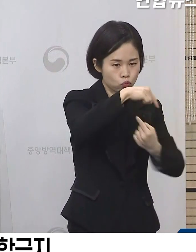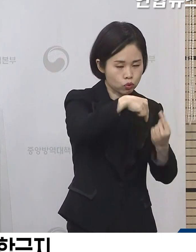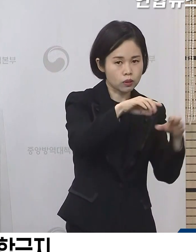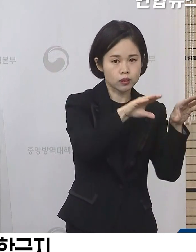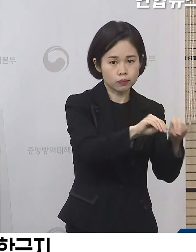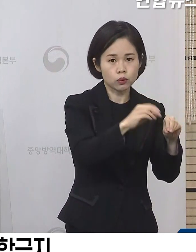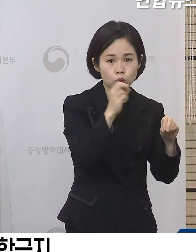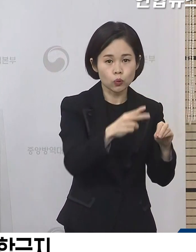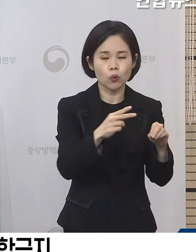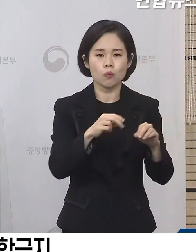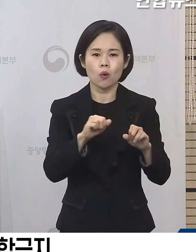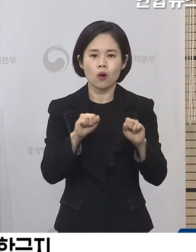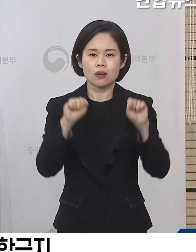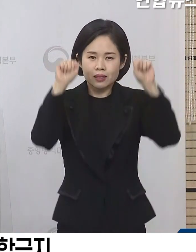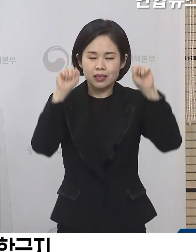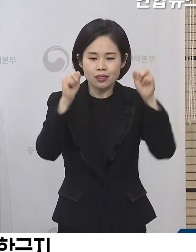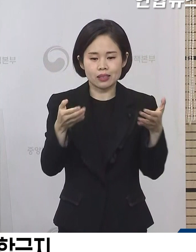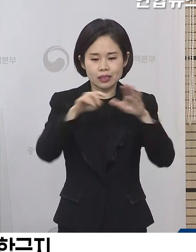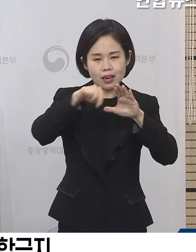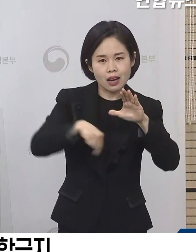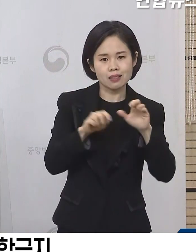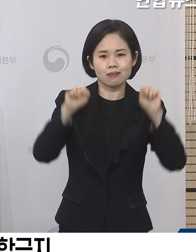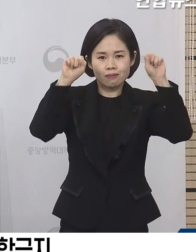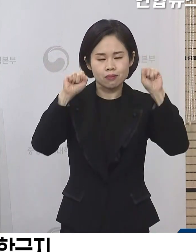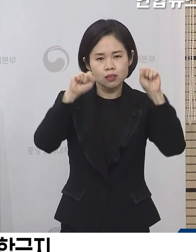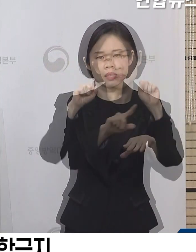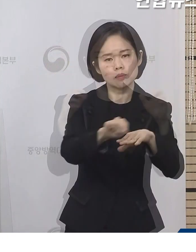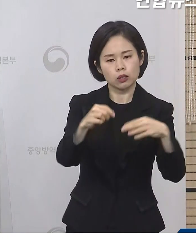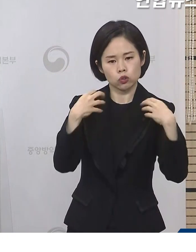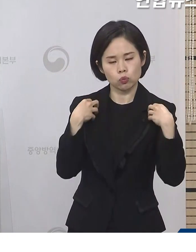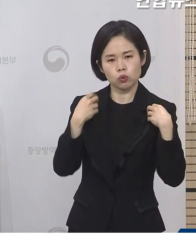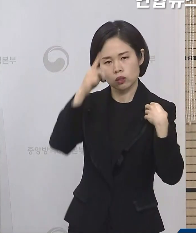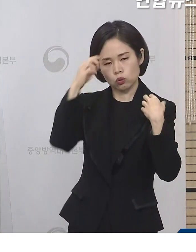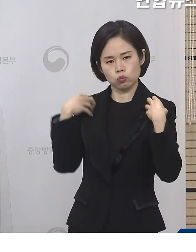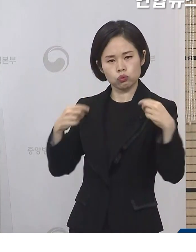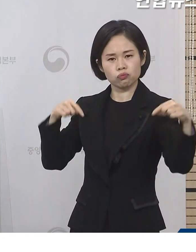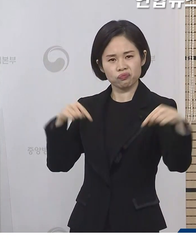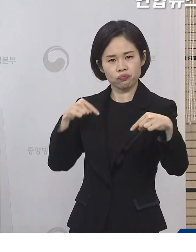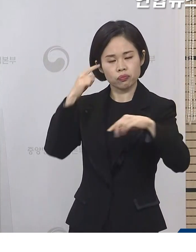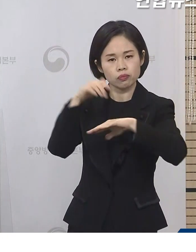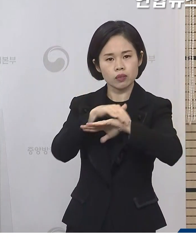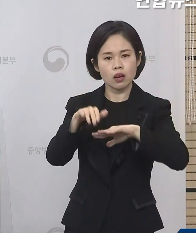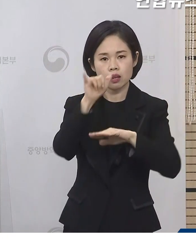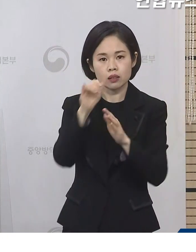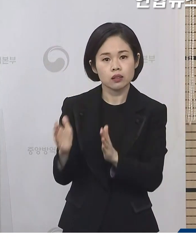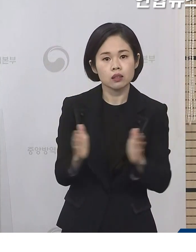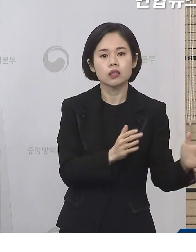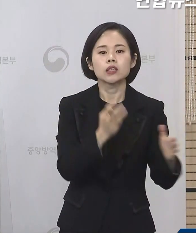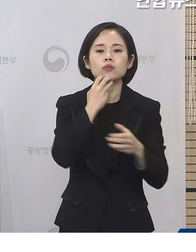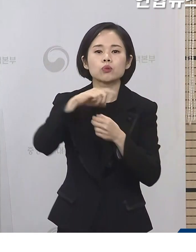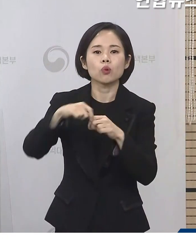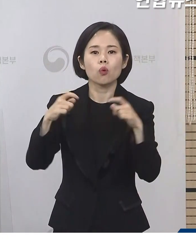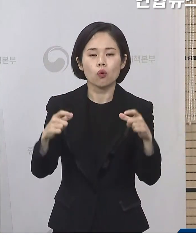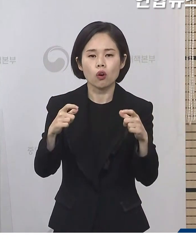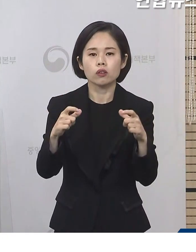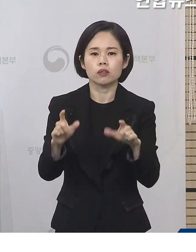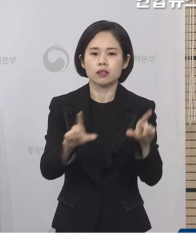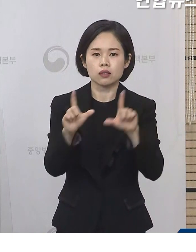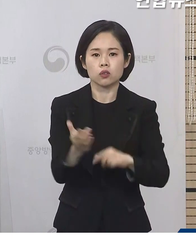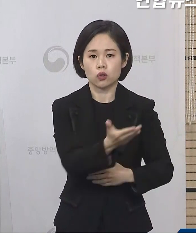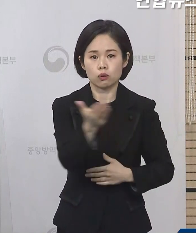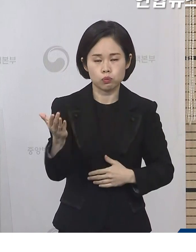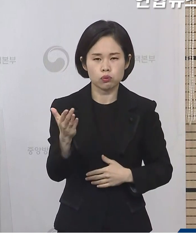엑서사이즈 루의 17 4 체육 시설은 지파 끔 제 하며 아울러 수도권 의 주민들은 모든 모임 약속을 자제할